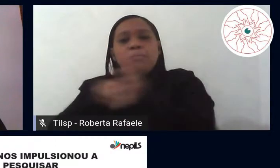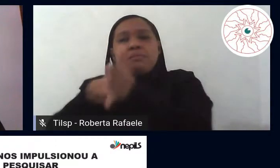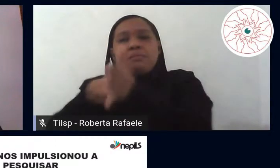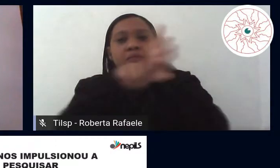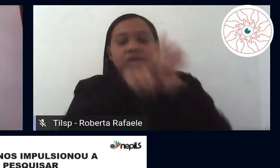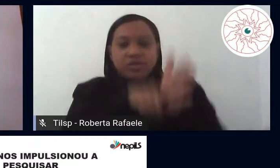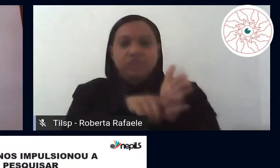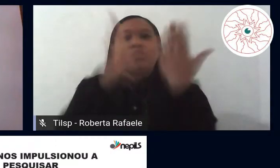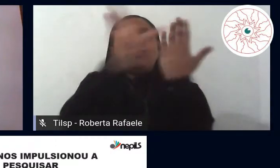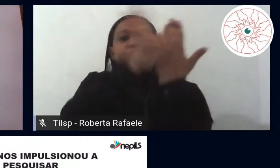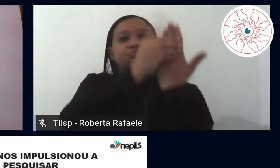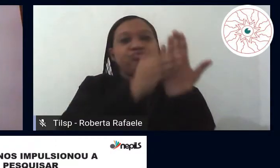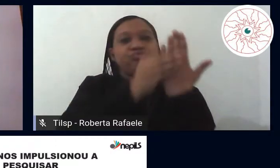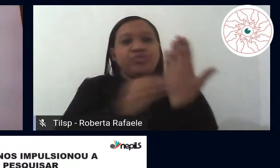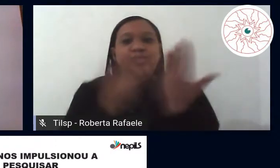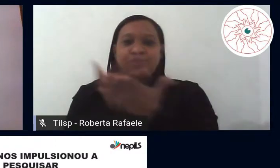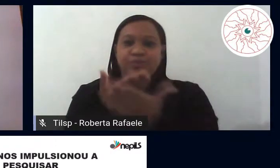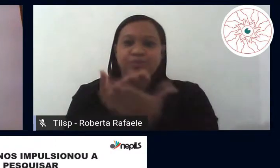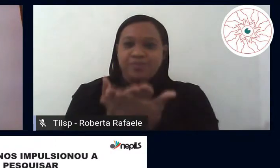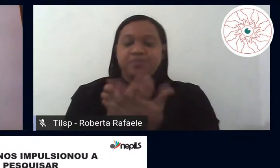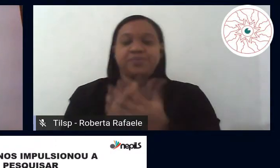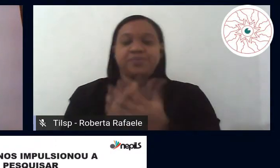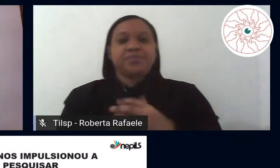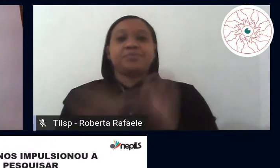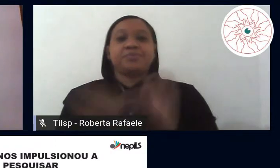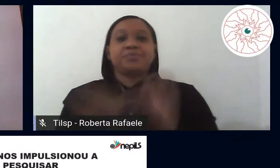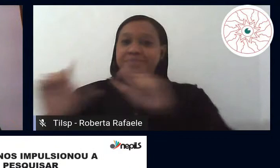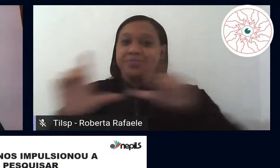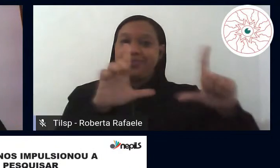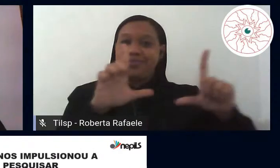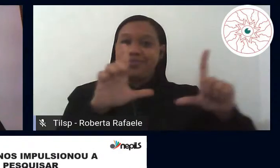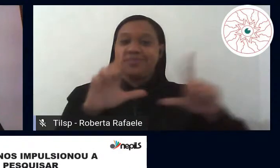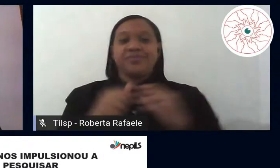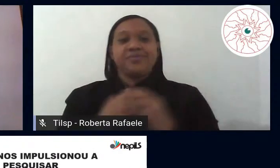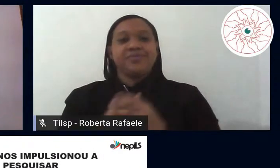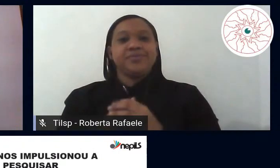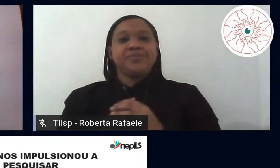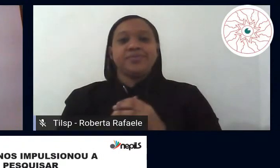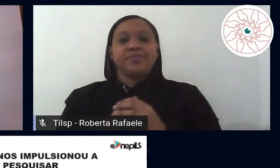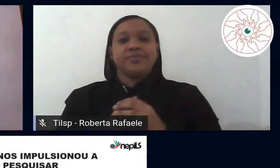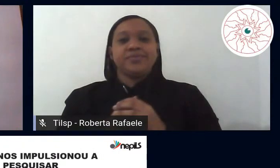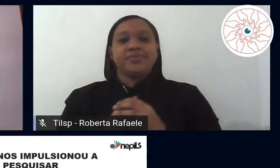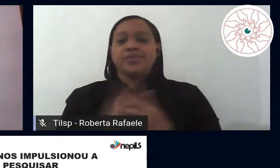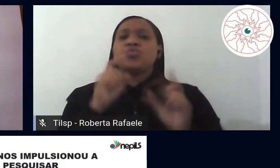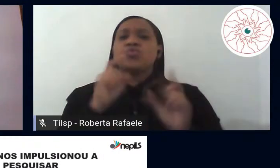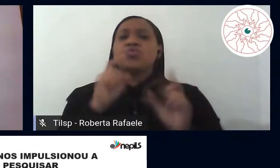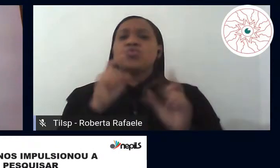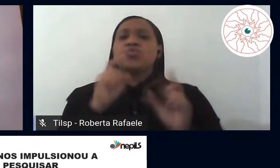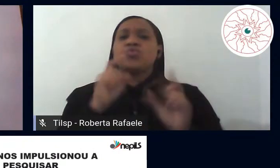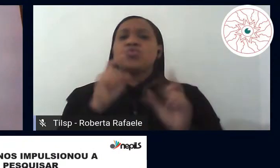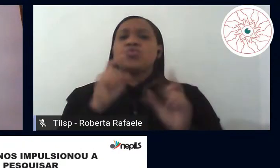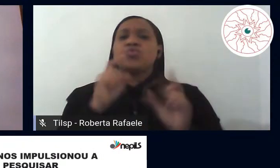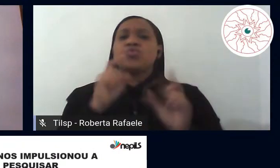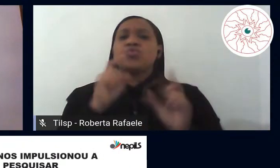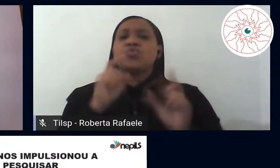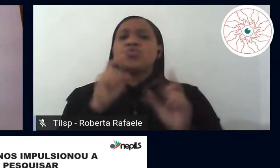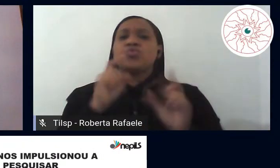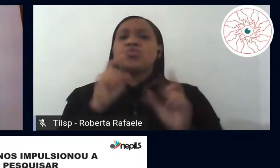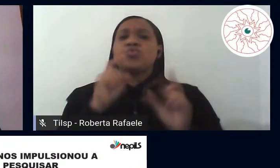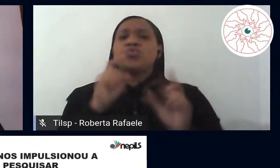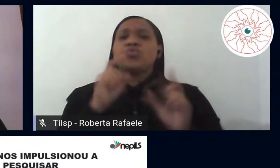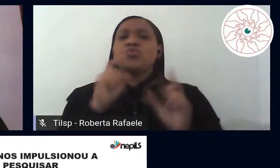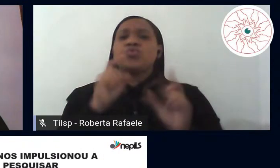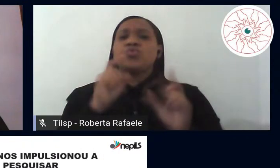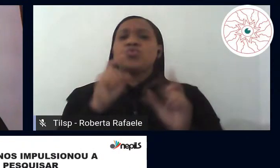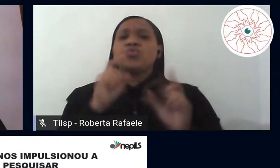passar. E o que nos impulsionou a pesquisar sobre isso? Primeiro fator se deve à experiência